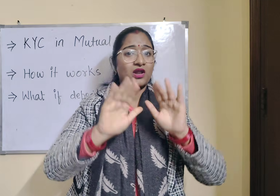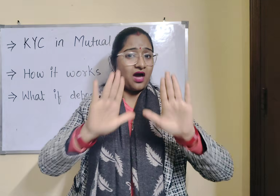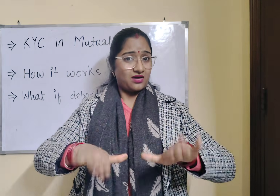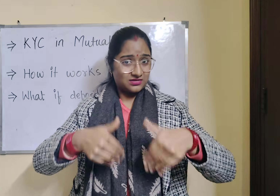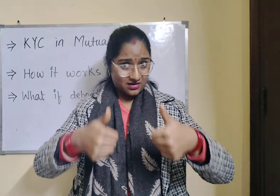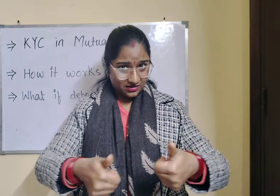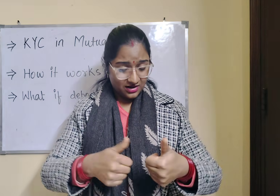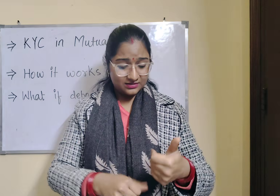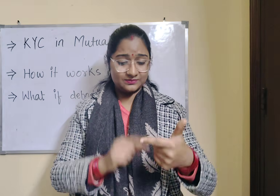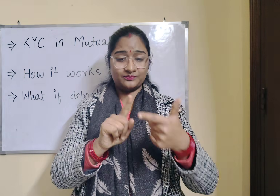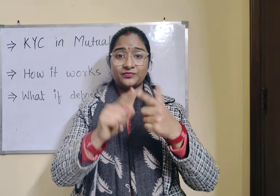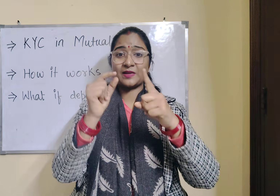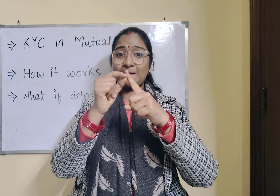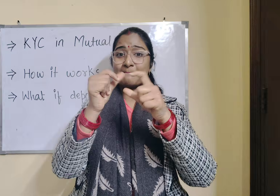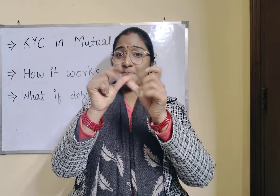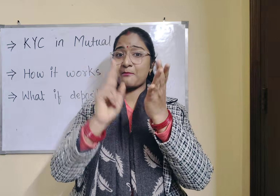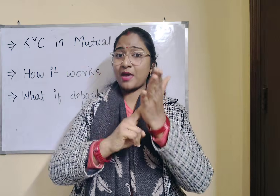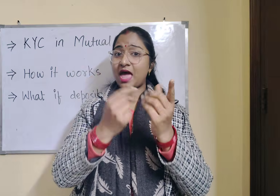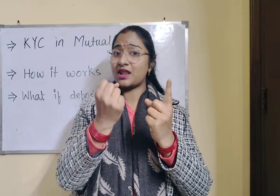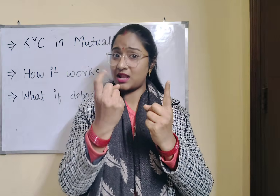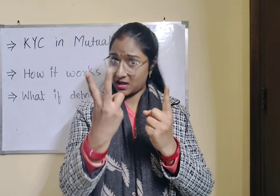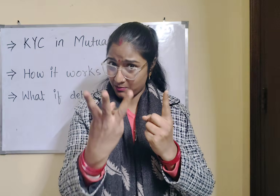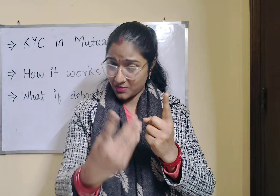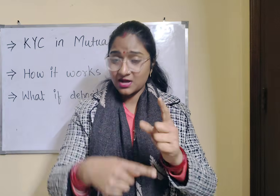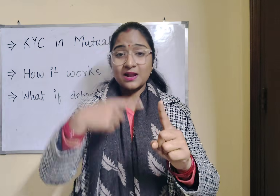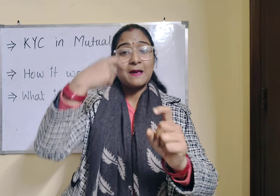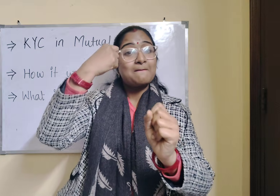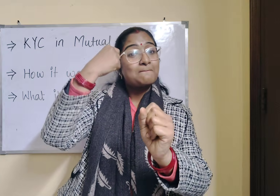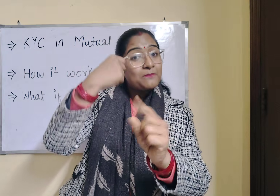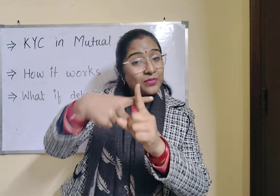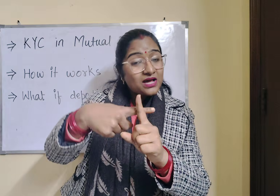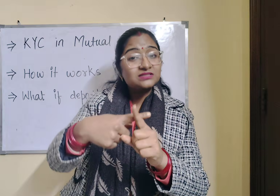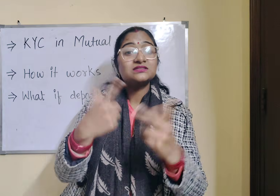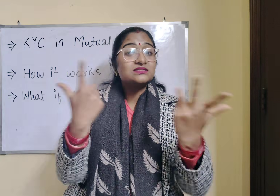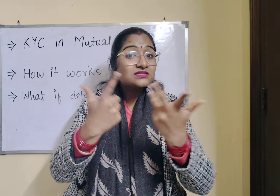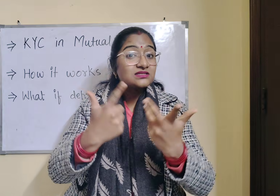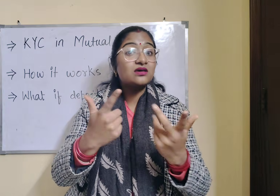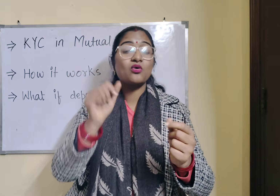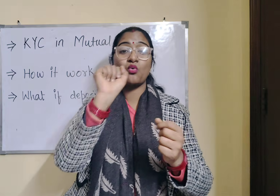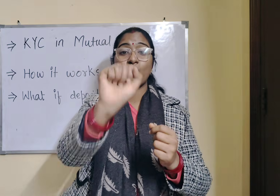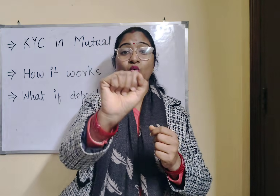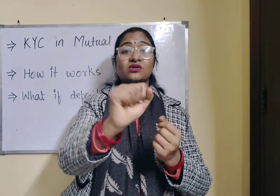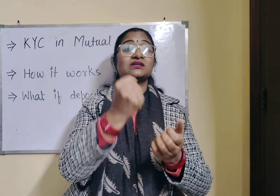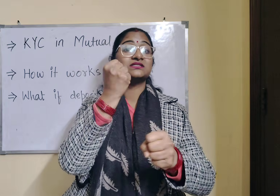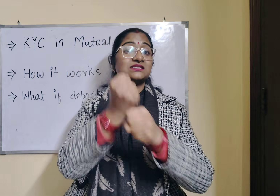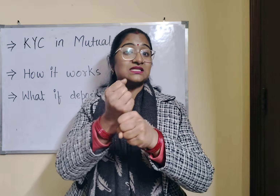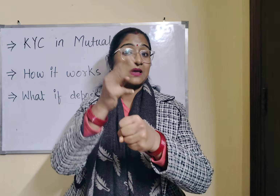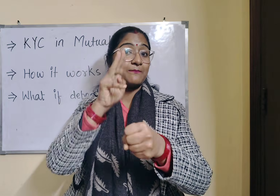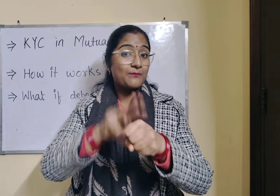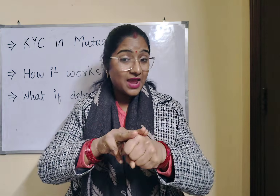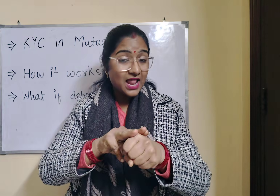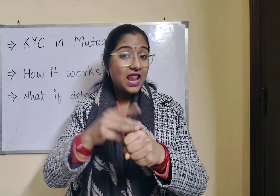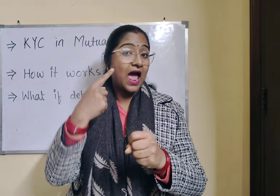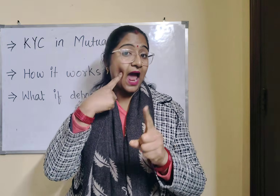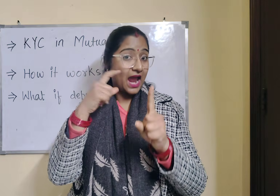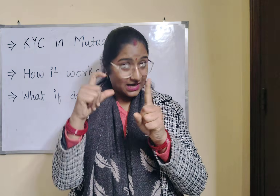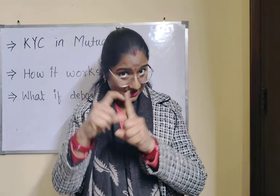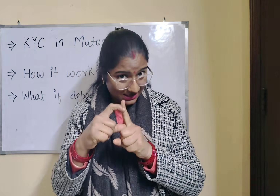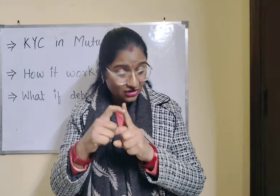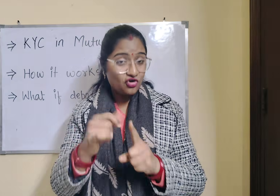वही चीज़ होती है। आप सपोज कीजिए आपका आधार कार्ड, आपका पैन नंबर, साथ ही साथ जो होगा आपका जीमेल आईडी